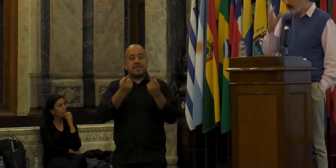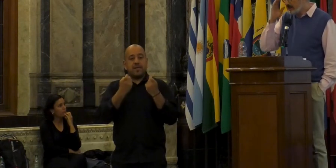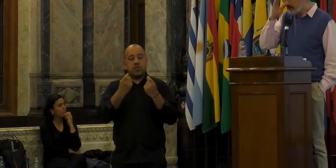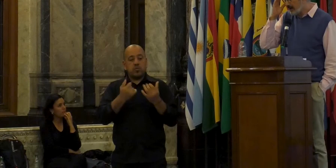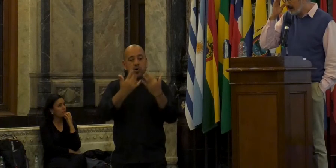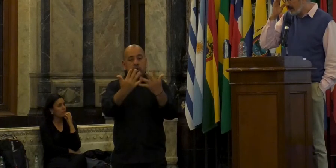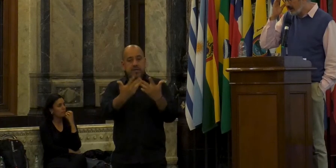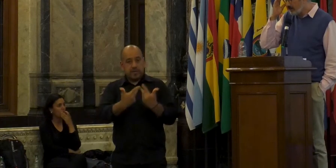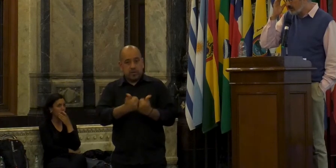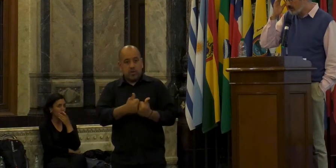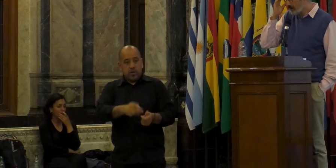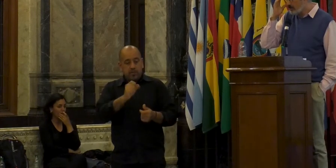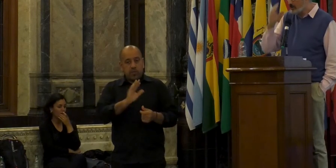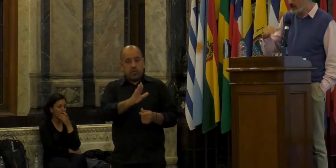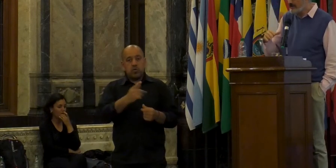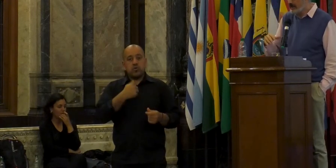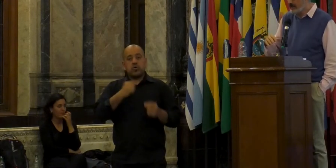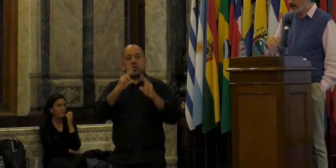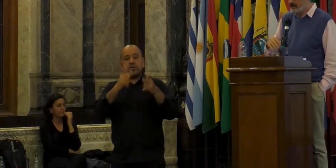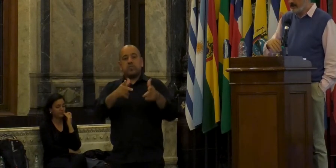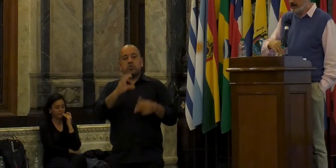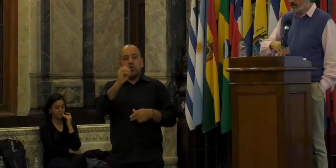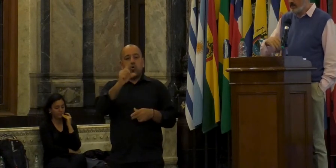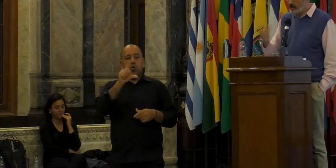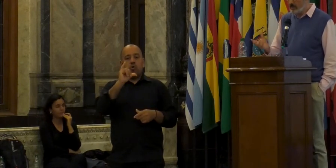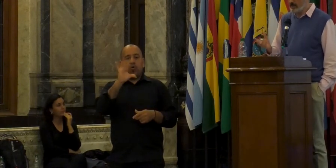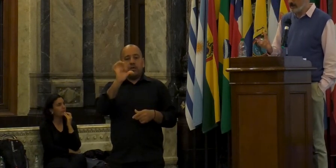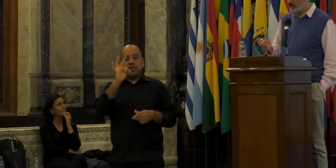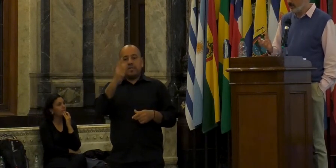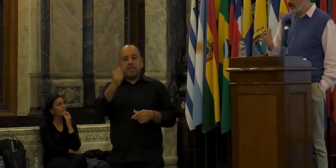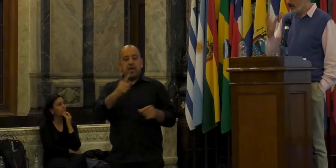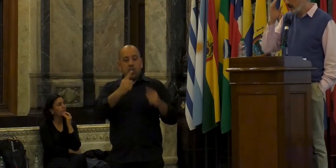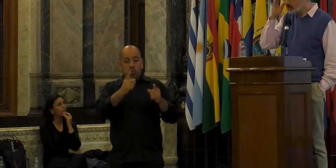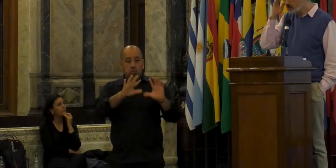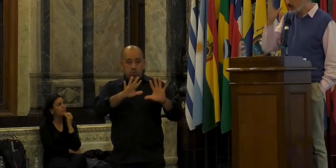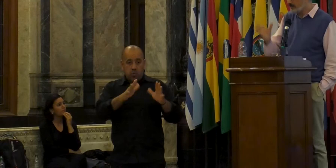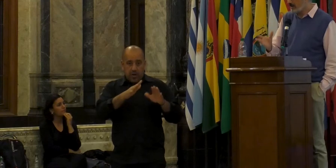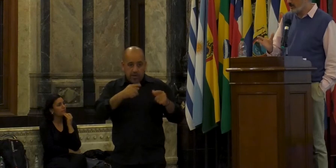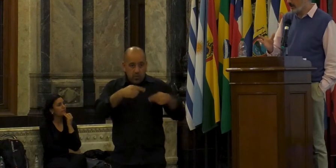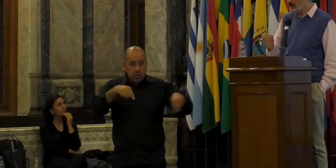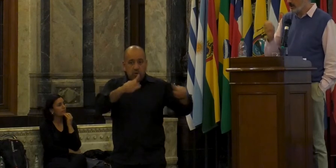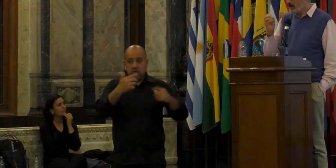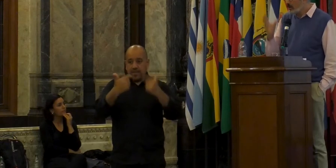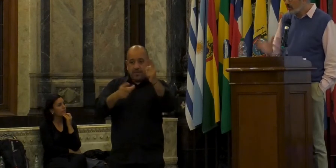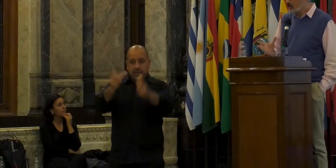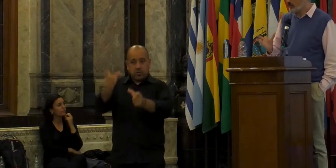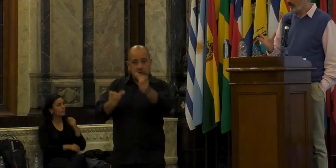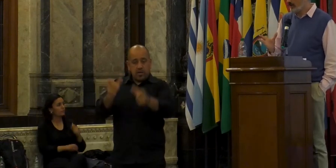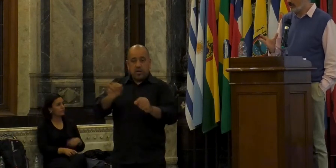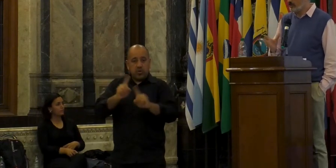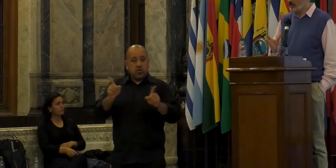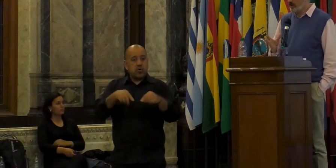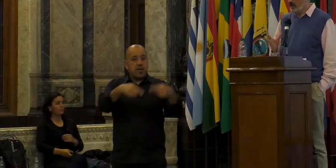un orden tiene este carácter, nosotros decimos holista, de ser un universo. Es decir, no son las personas, no son